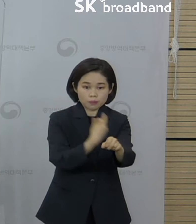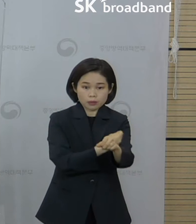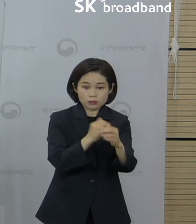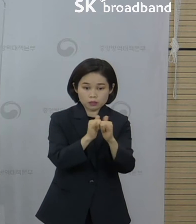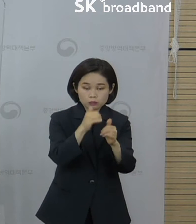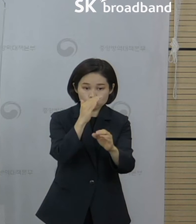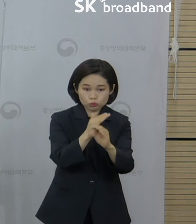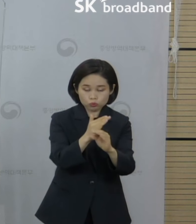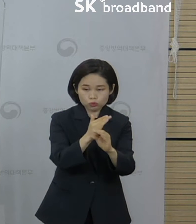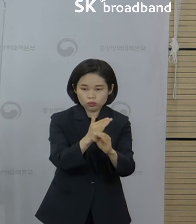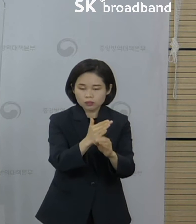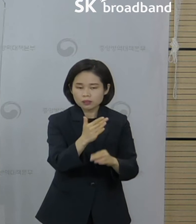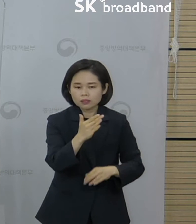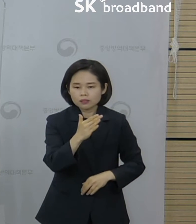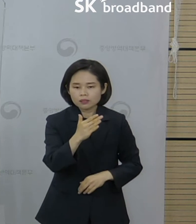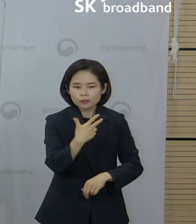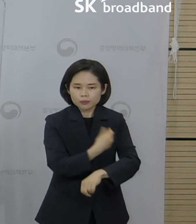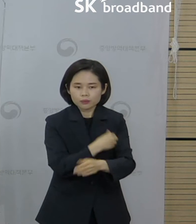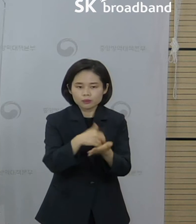접종률은